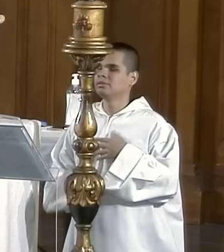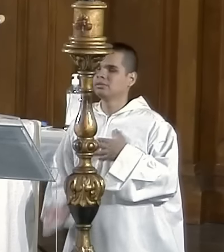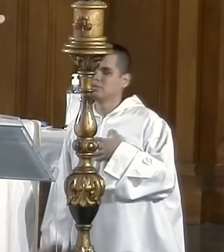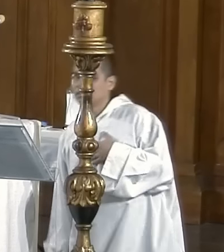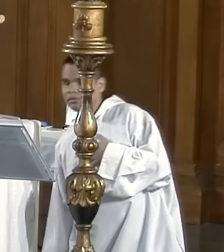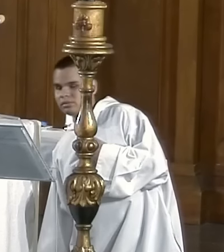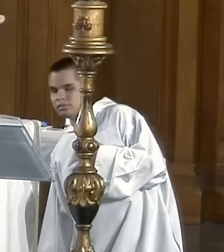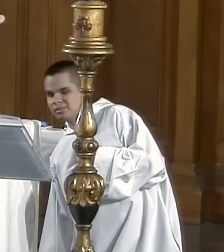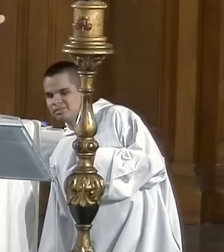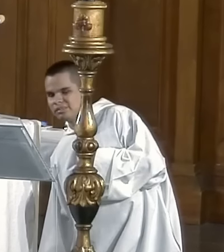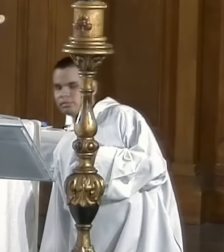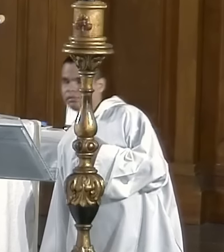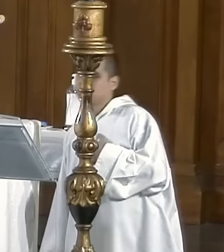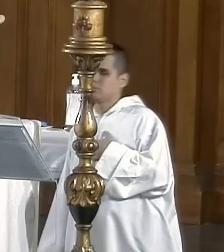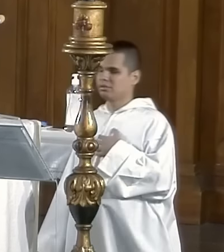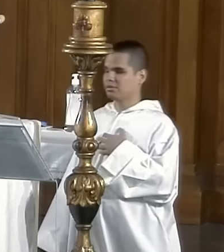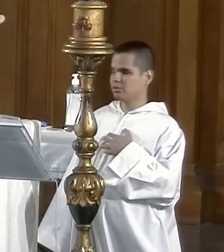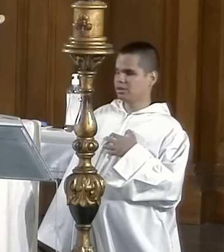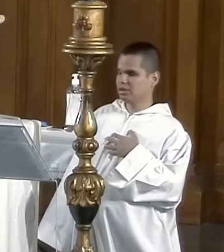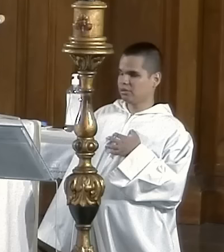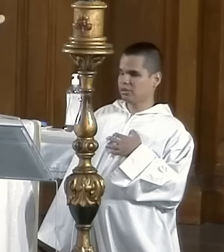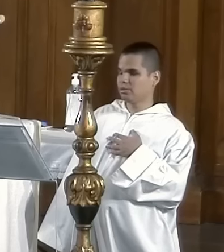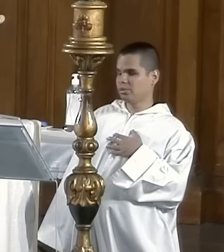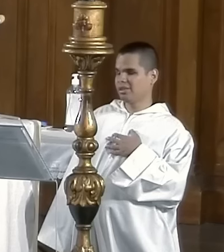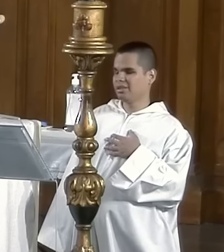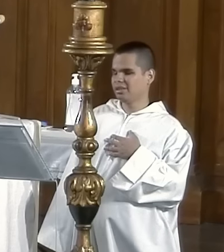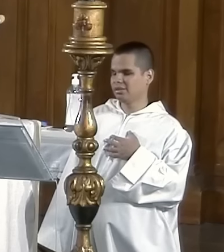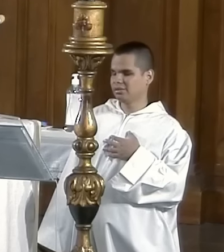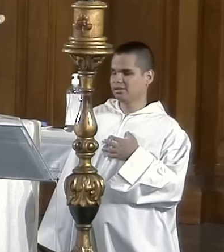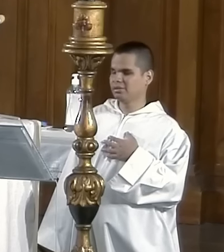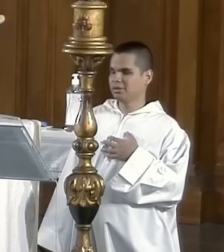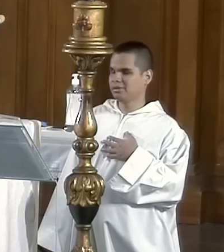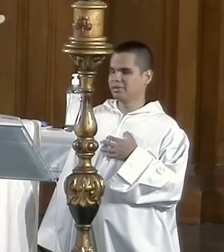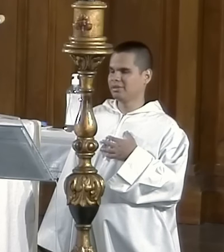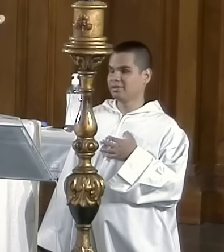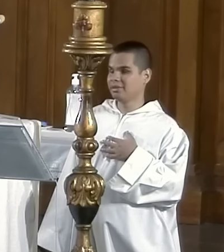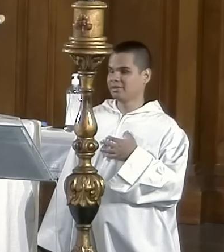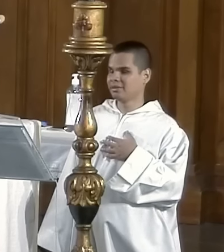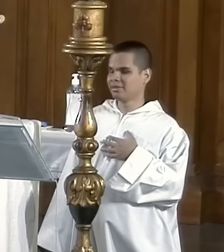te bendijo y lo pasó a sus discípulos, diciendo: